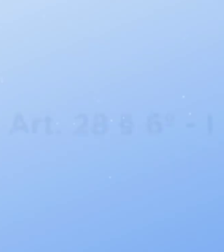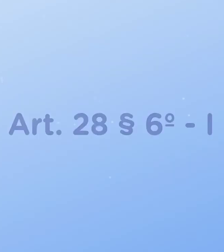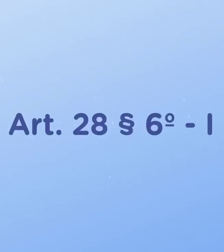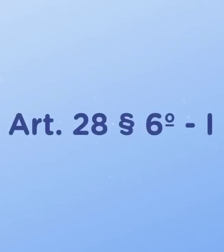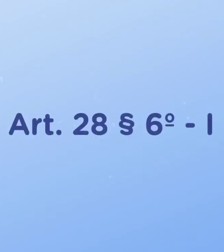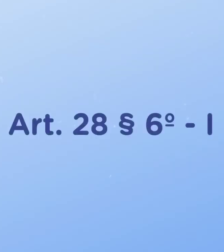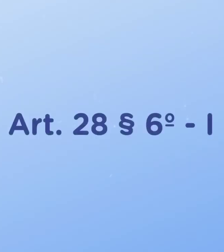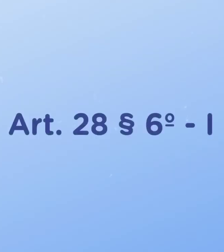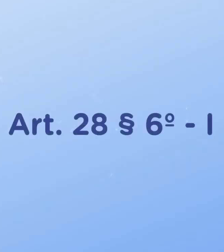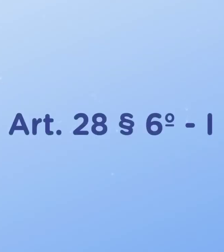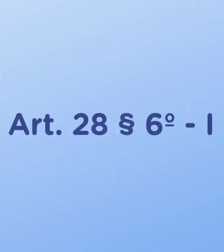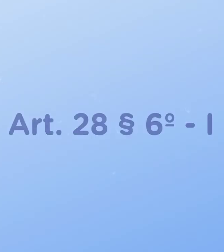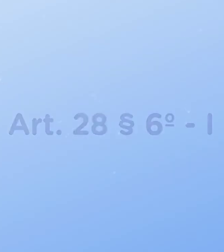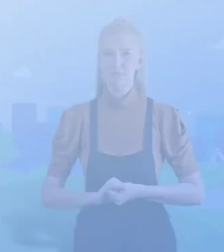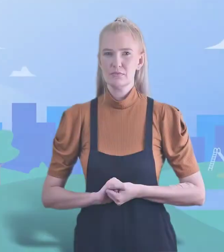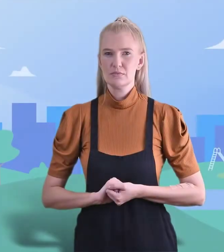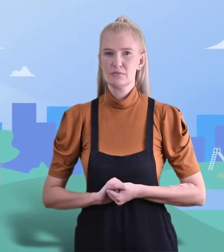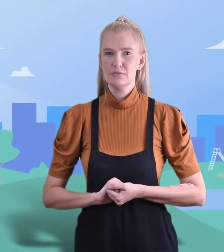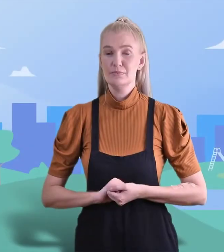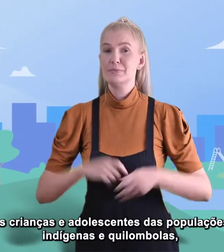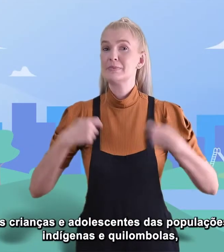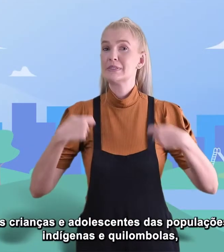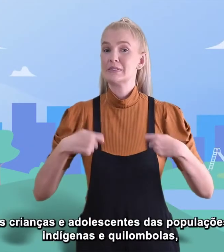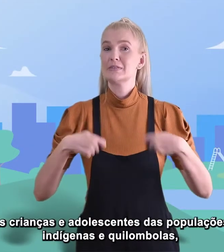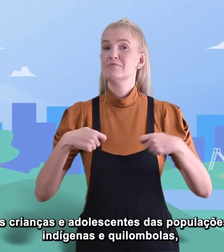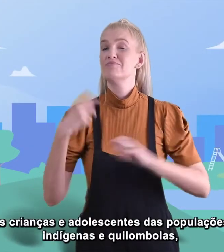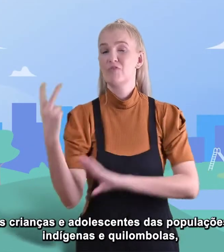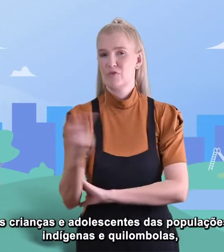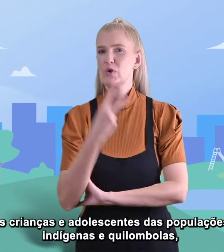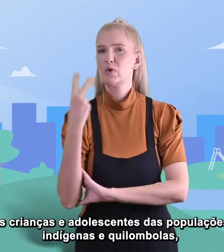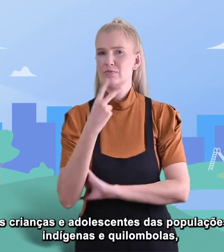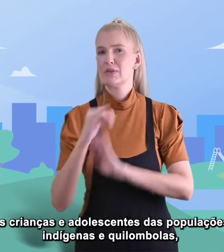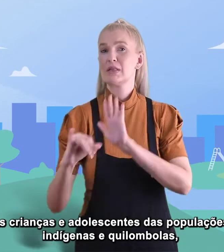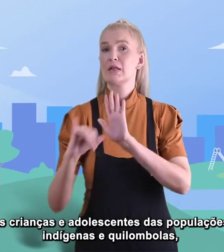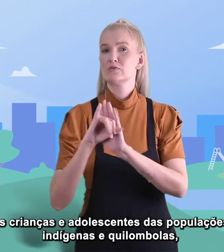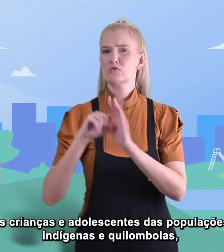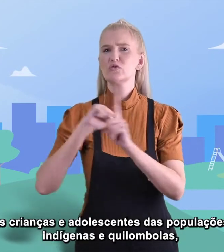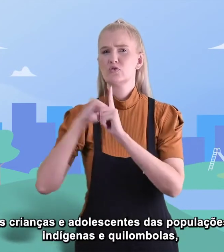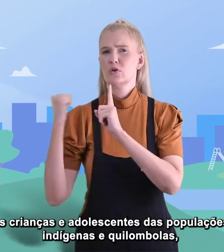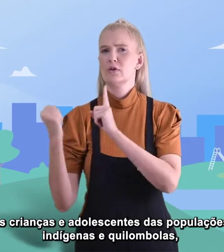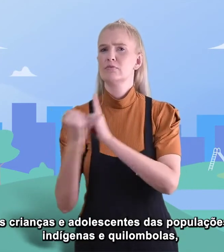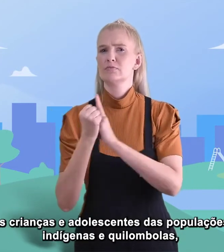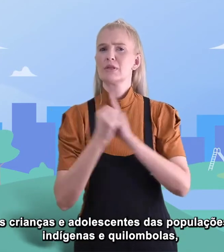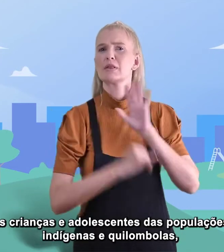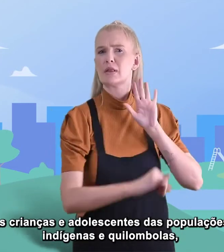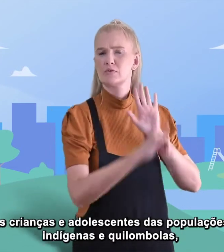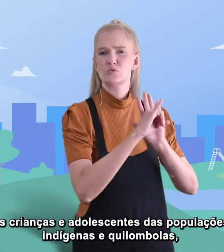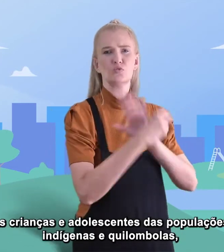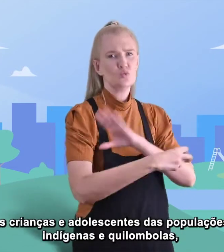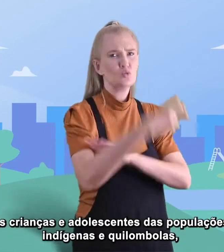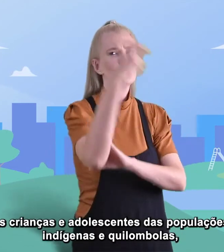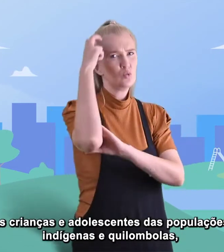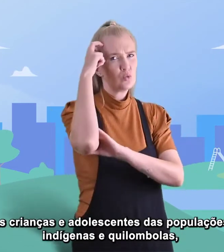Artigo 28, parágrafo 6º, inciso 1º. As crianças e adolescentes das populações indígenas e